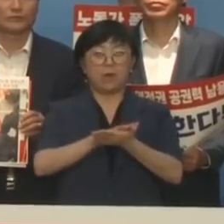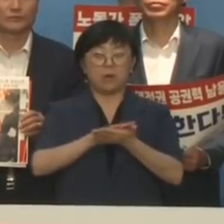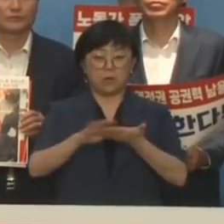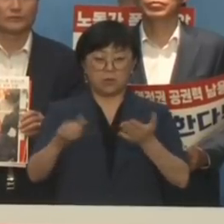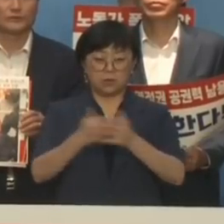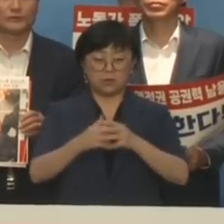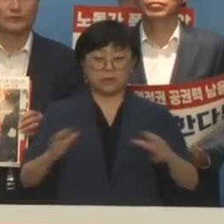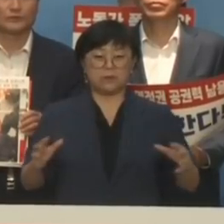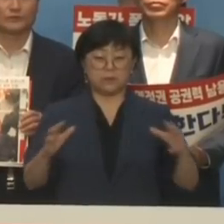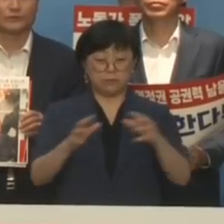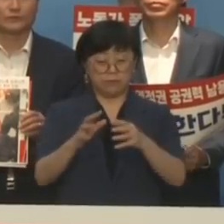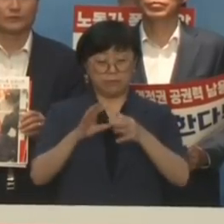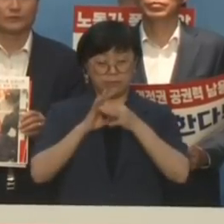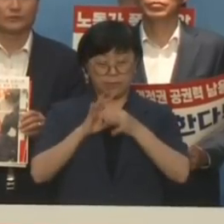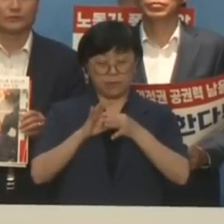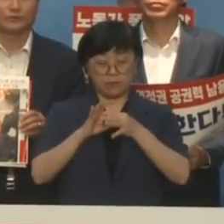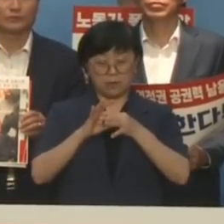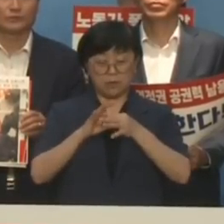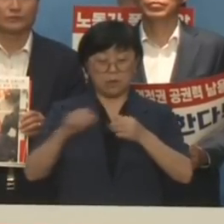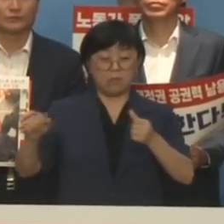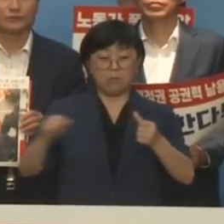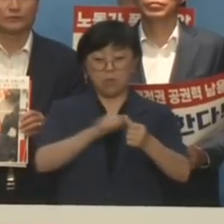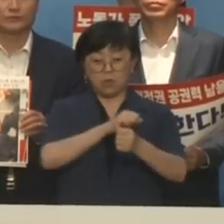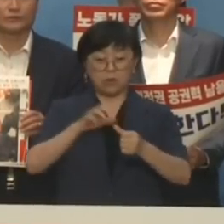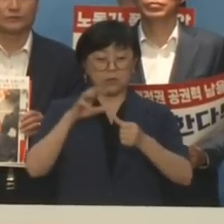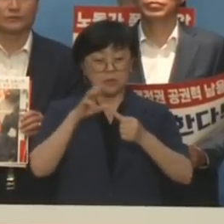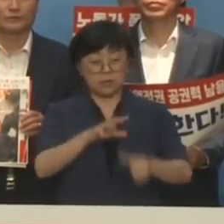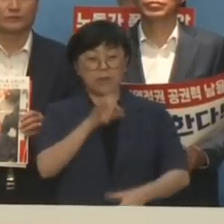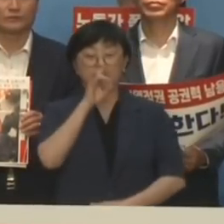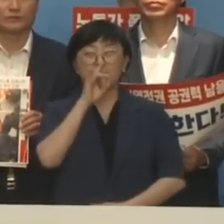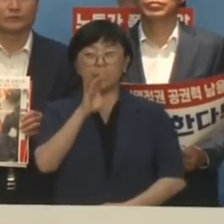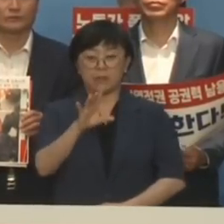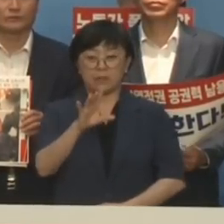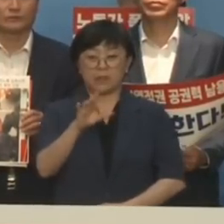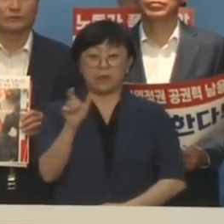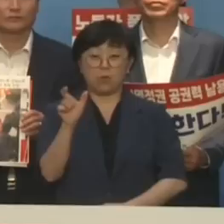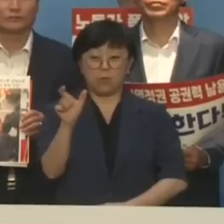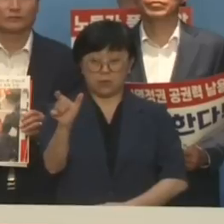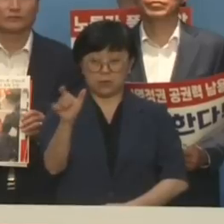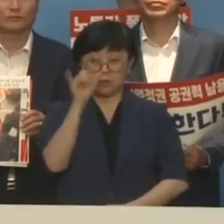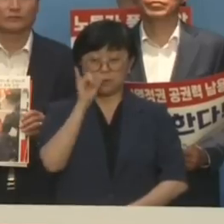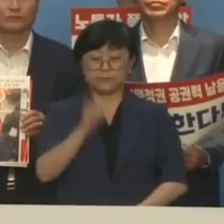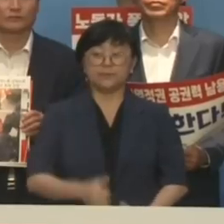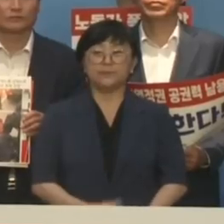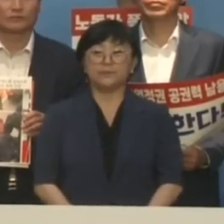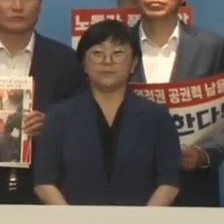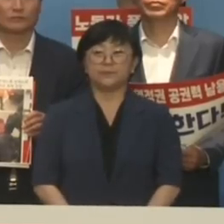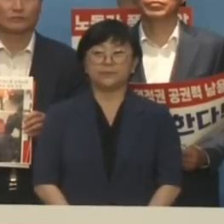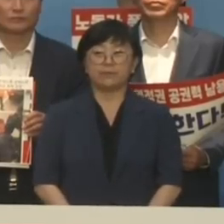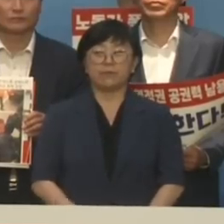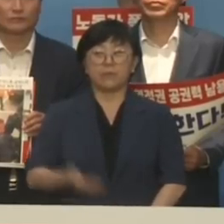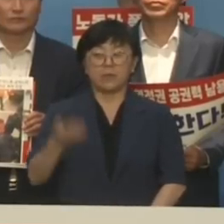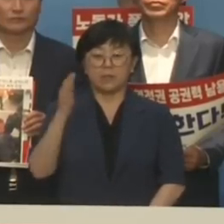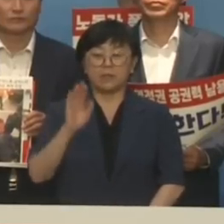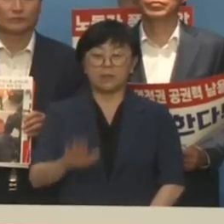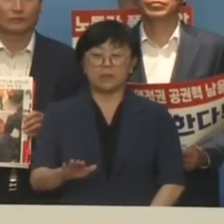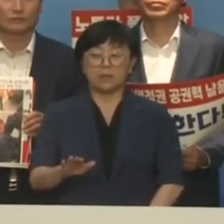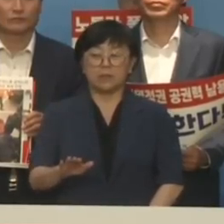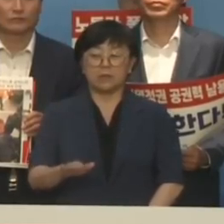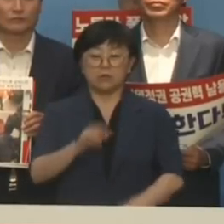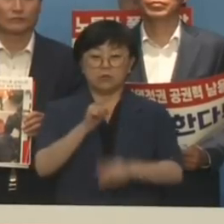평화로운 집회 관련해서 폭력적인 진압을 해서는 안 된다라고 되어 있습니다. 그럼에도